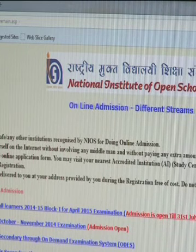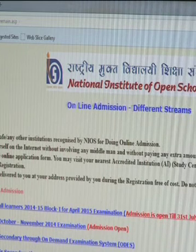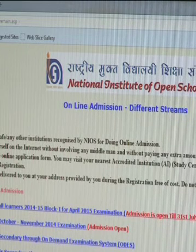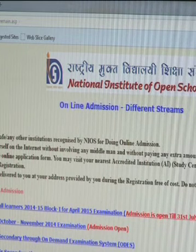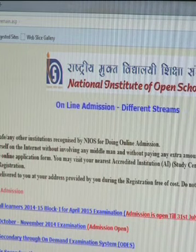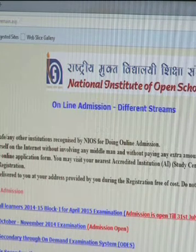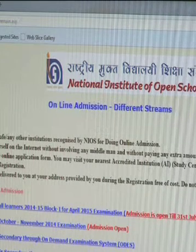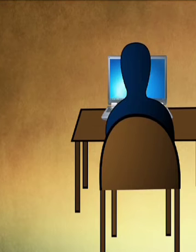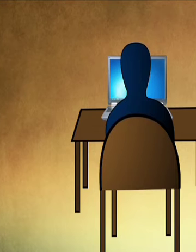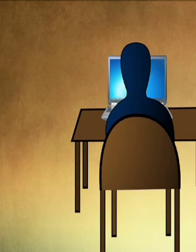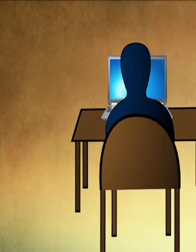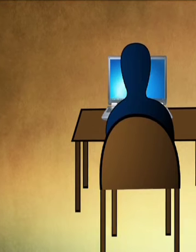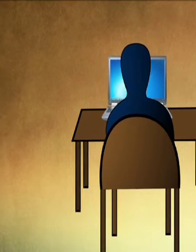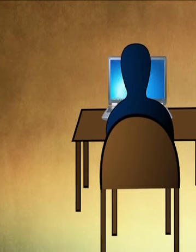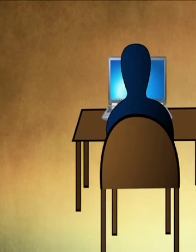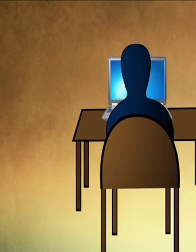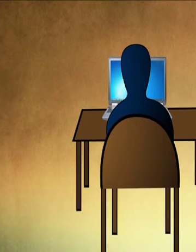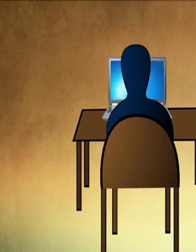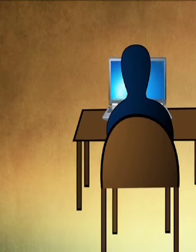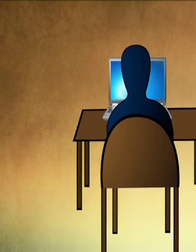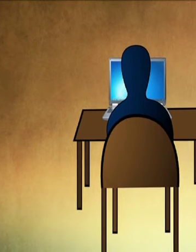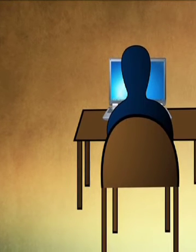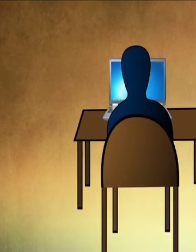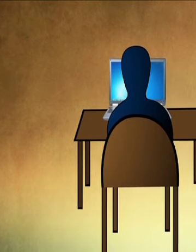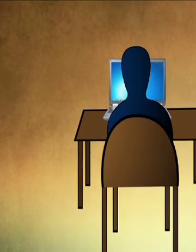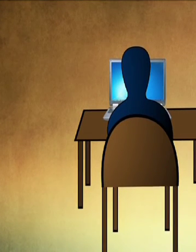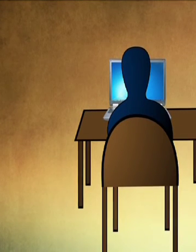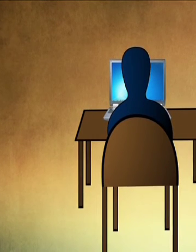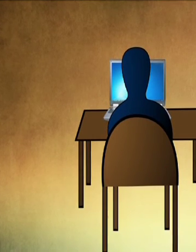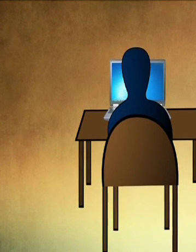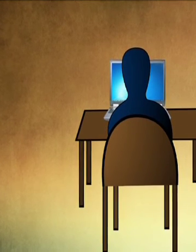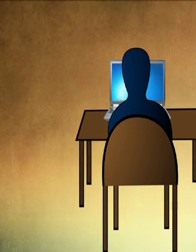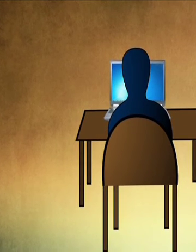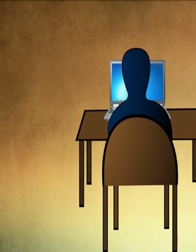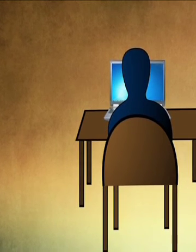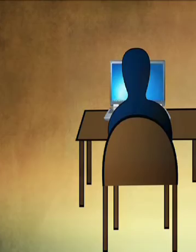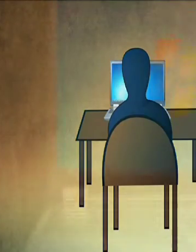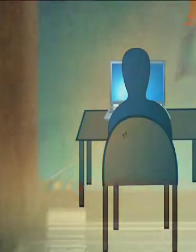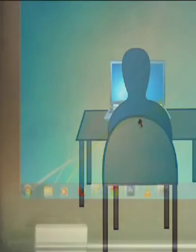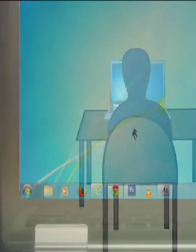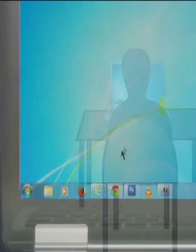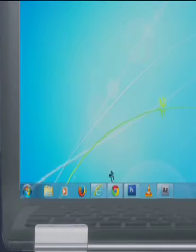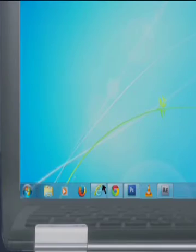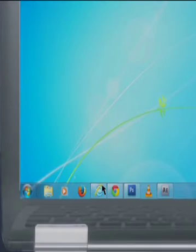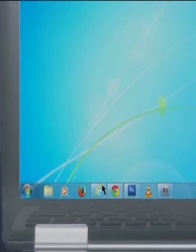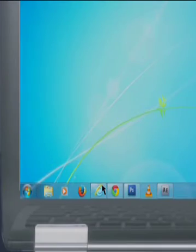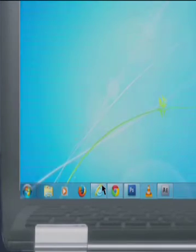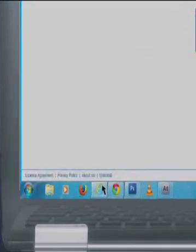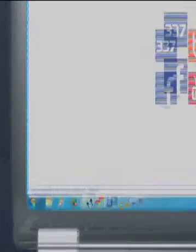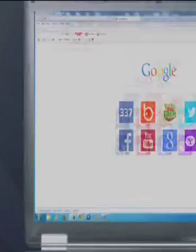है। शिक्षार्थी घर बैठे इंटरनेट द्वारा प्रवेश के लिए सबसे पहले NIOS की